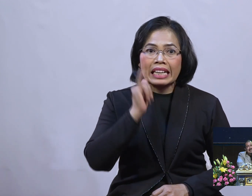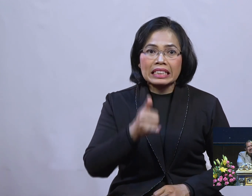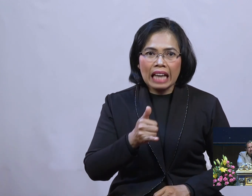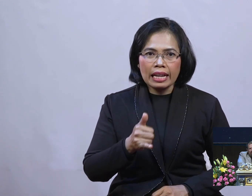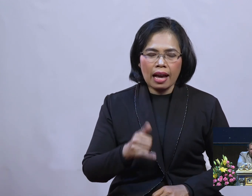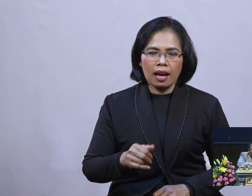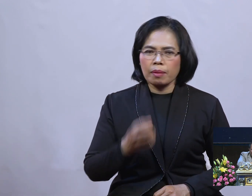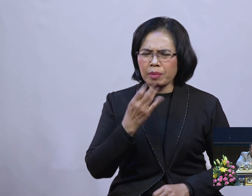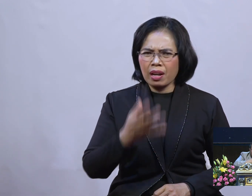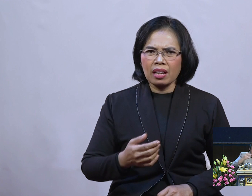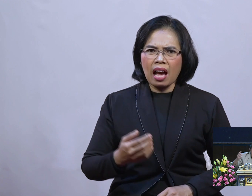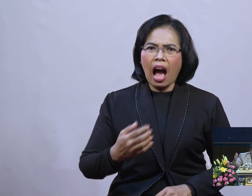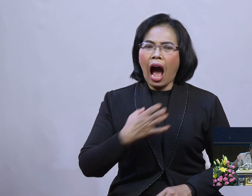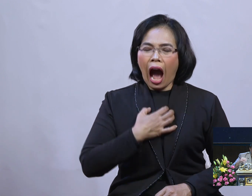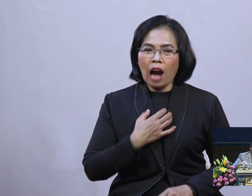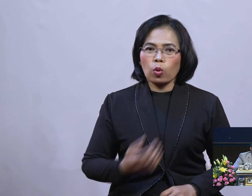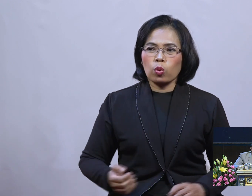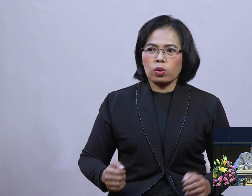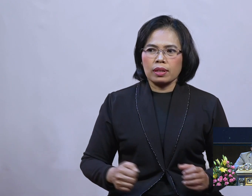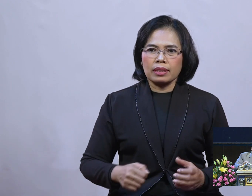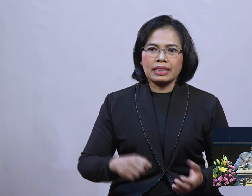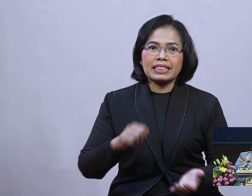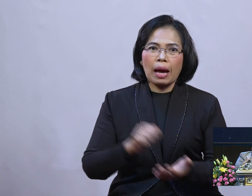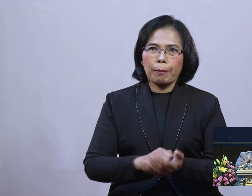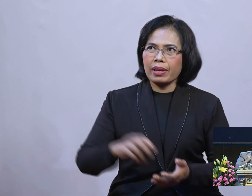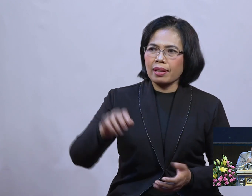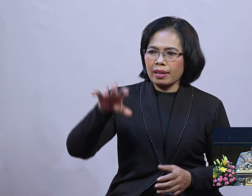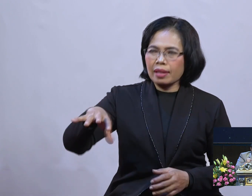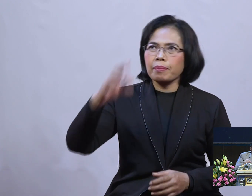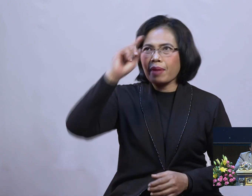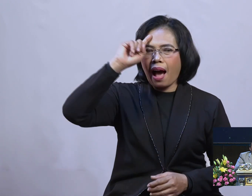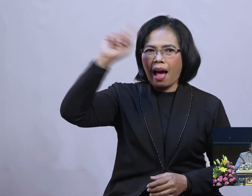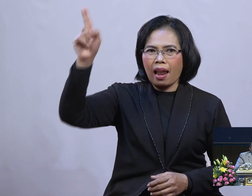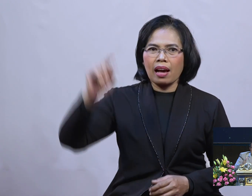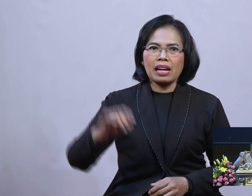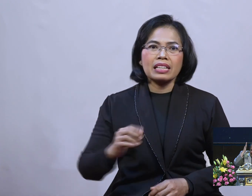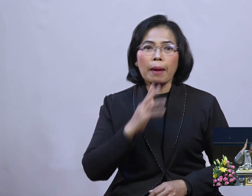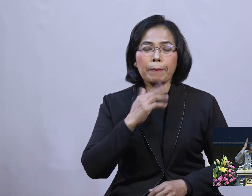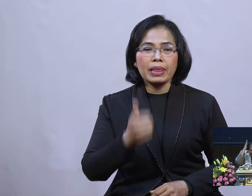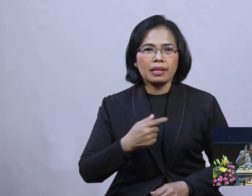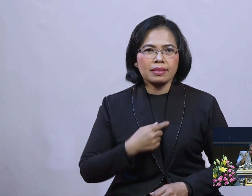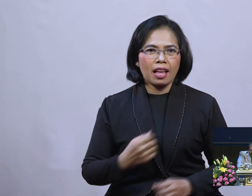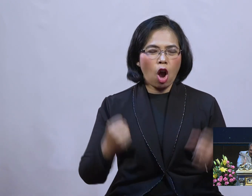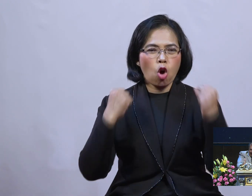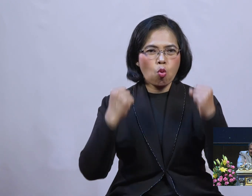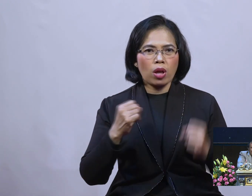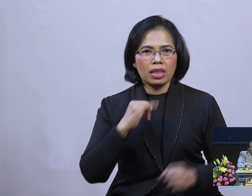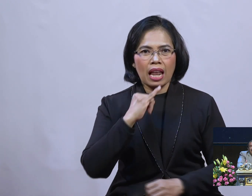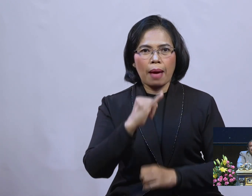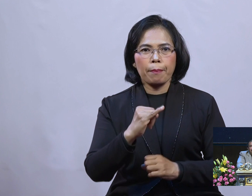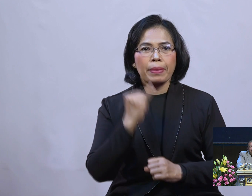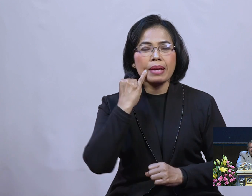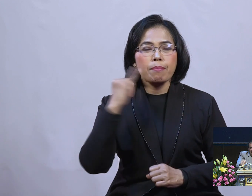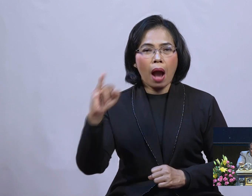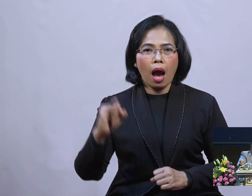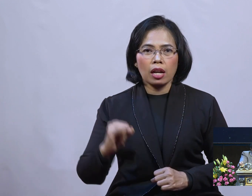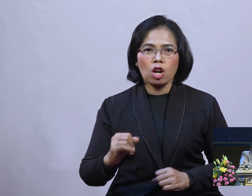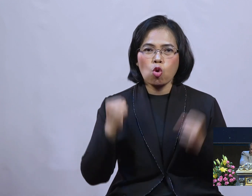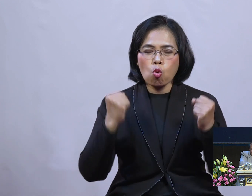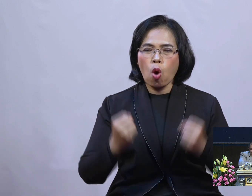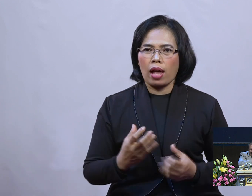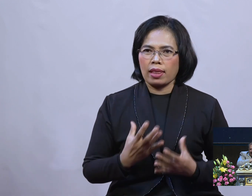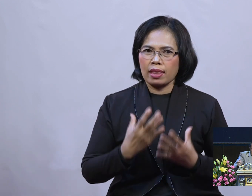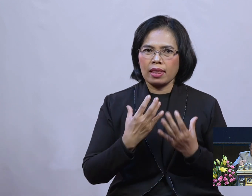Allah pokoknya penting saya berserah yang penting sekuat dalam iman yang penting saya bertahan dalam Pengharapan